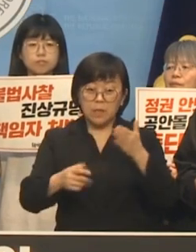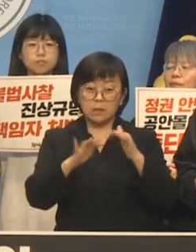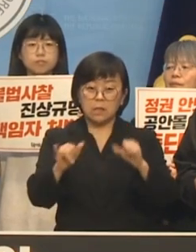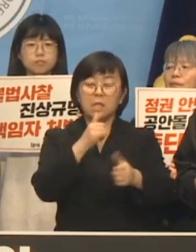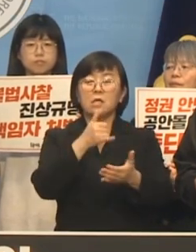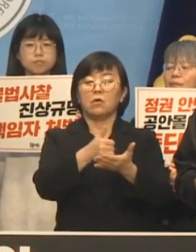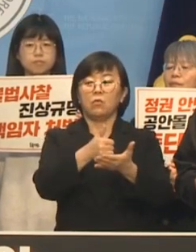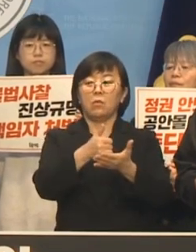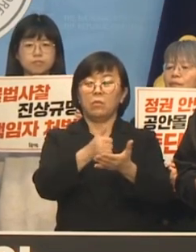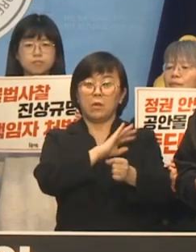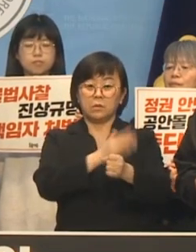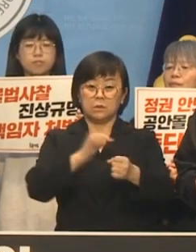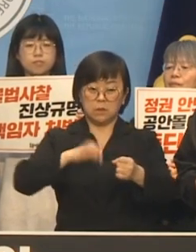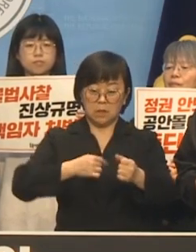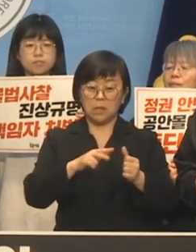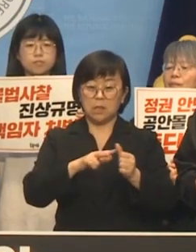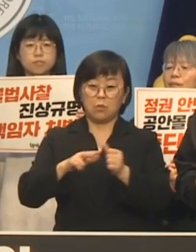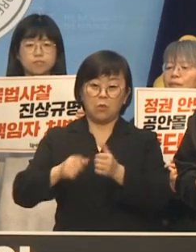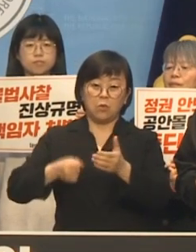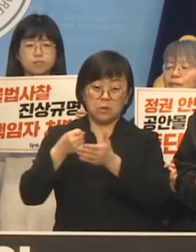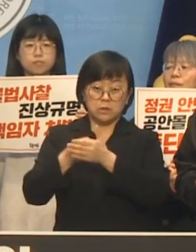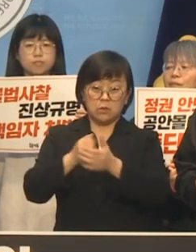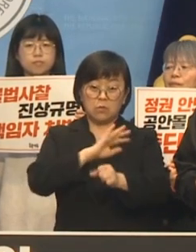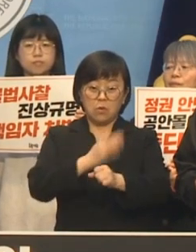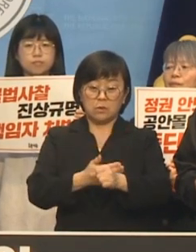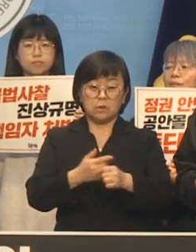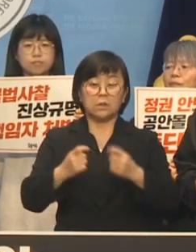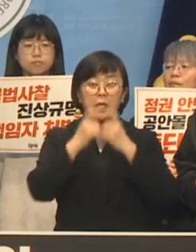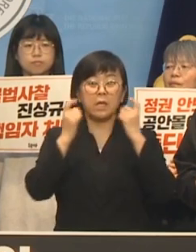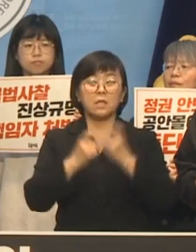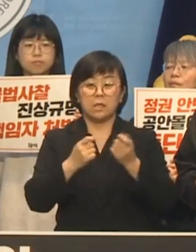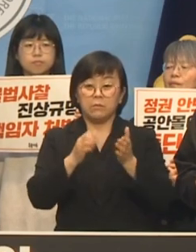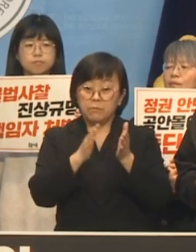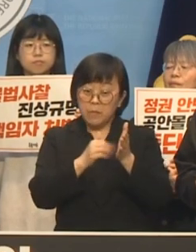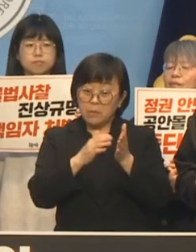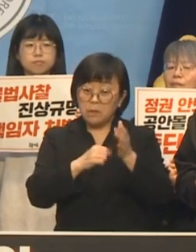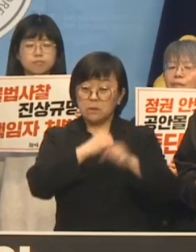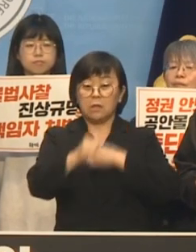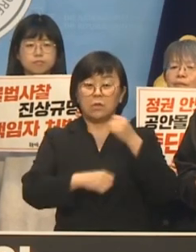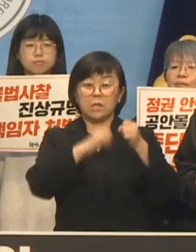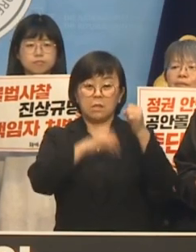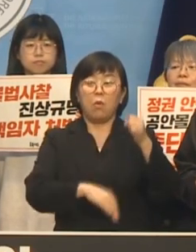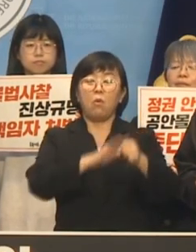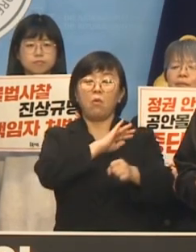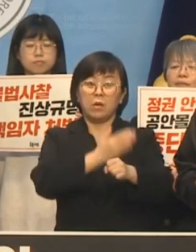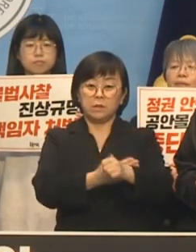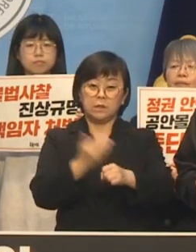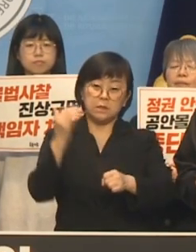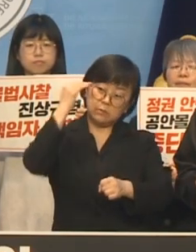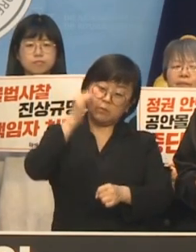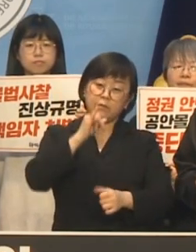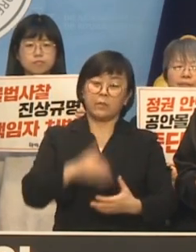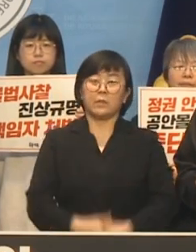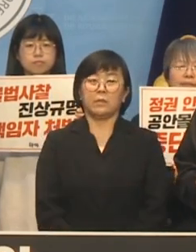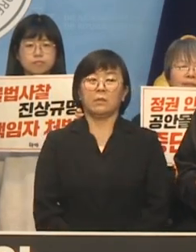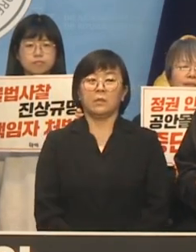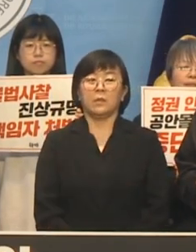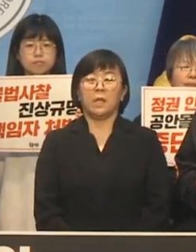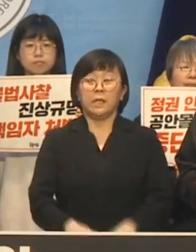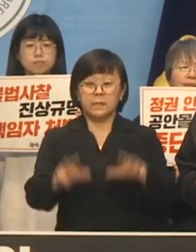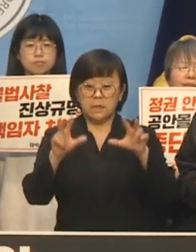인격권, 자기정보 결정권, 사생활의 비밀과 자유라는 기본권들이 침해되고 있는 것입니다.